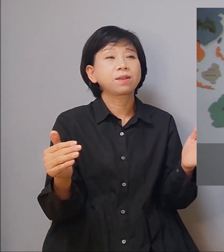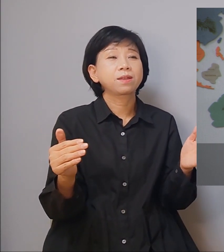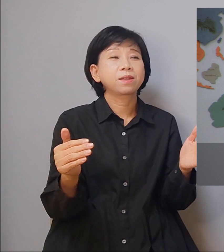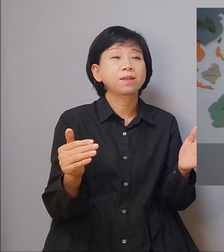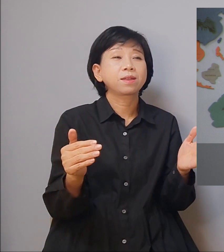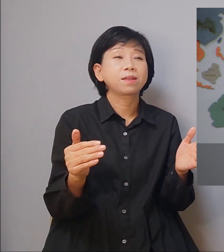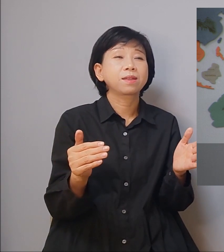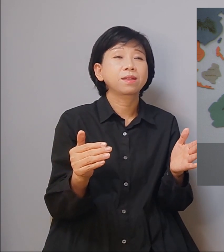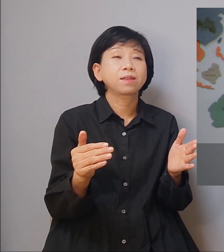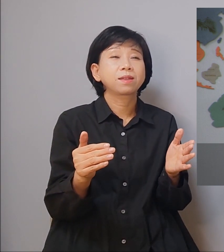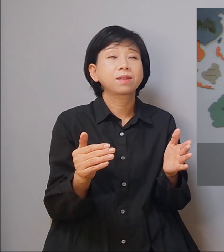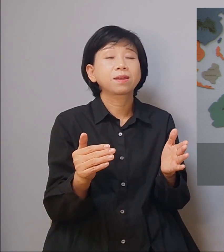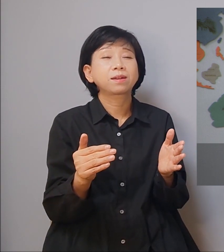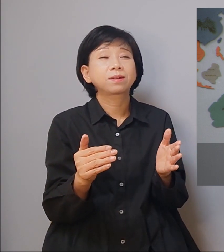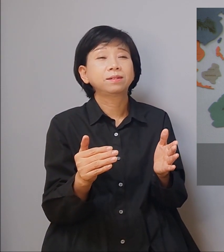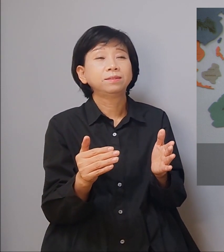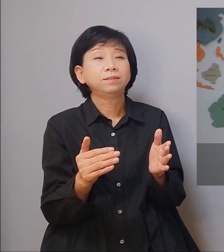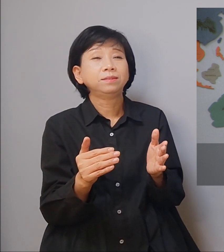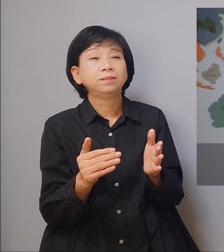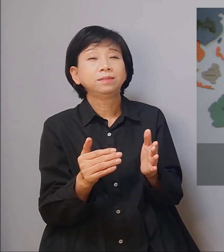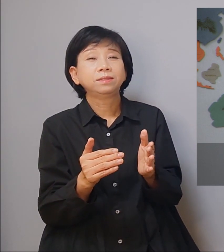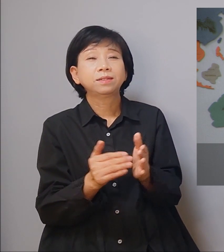오시었네.